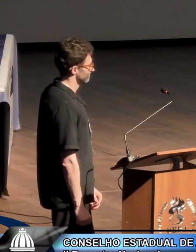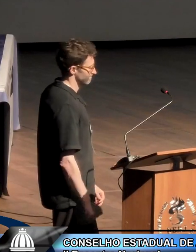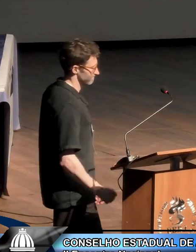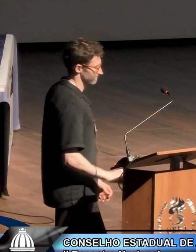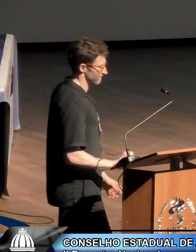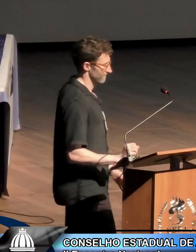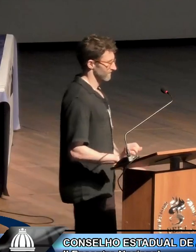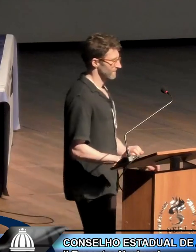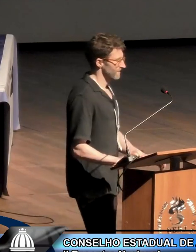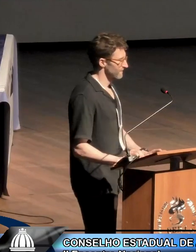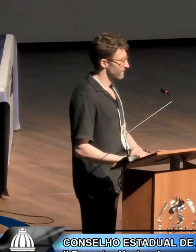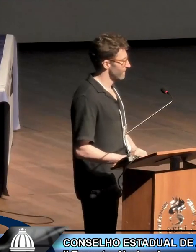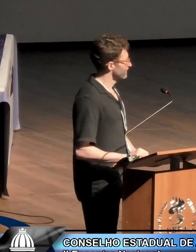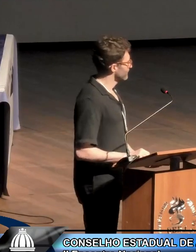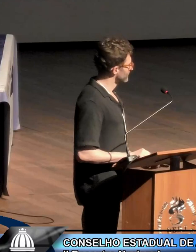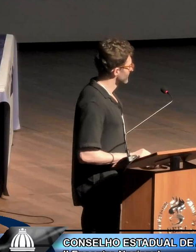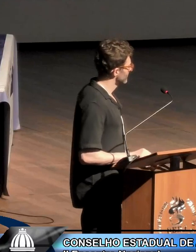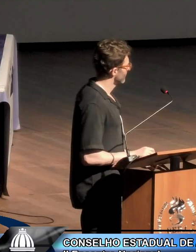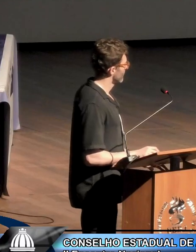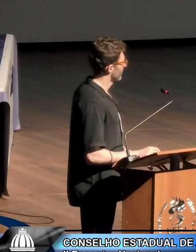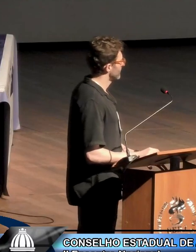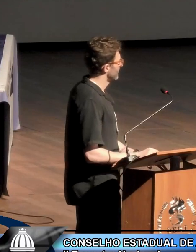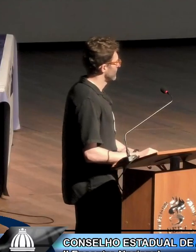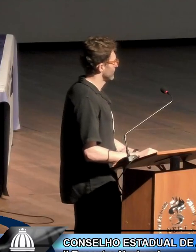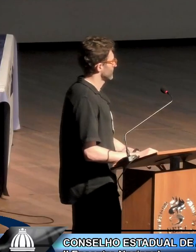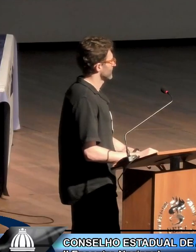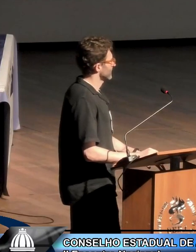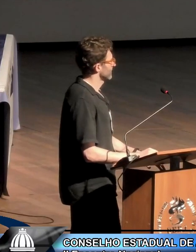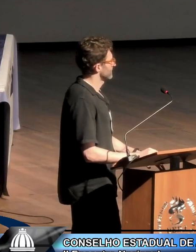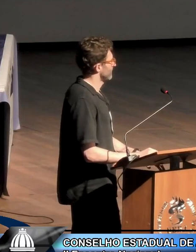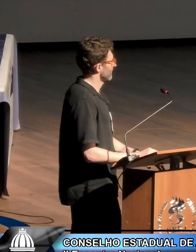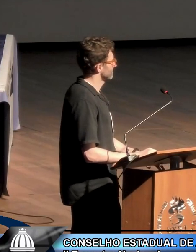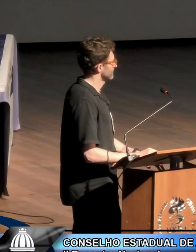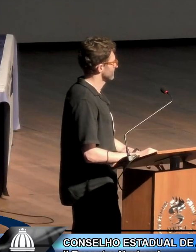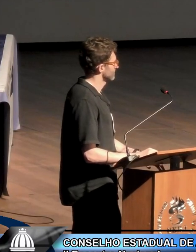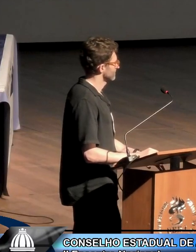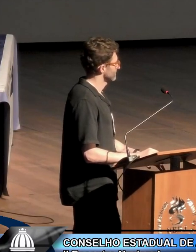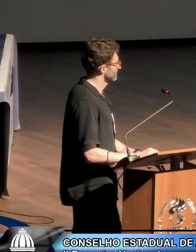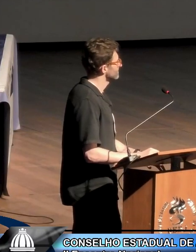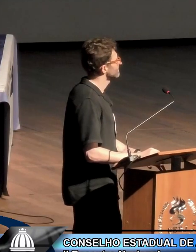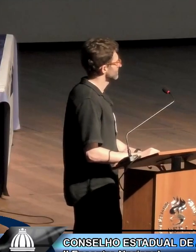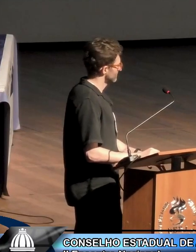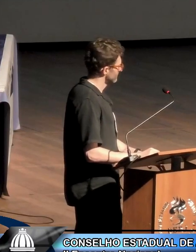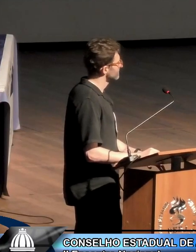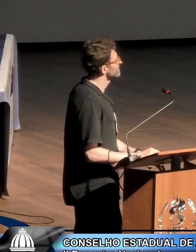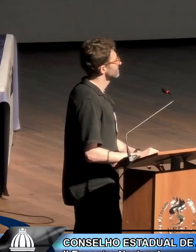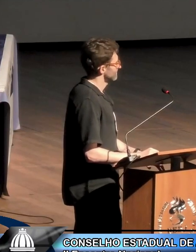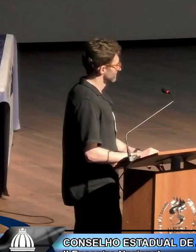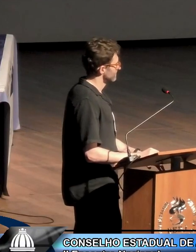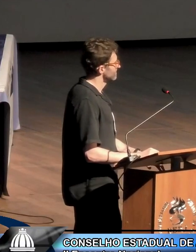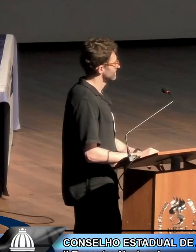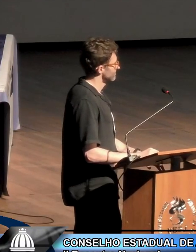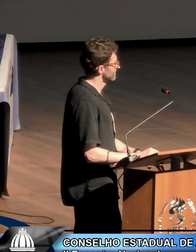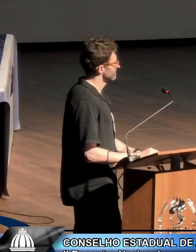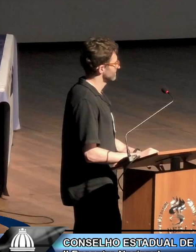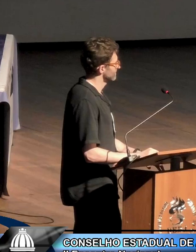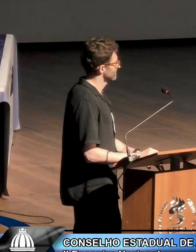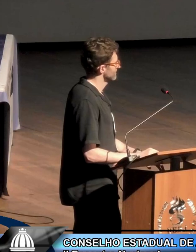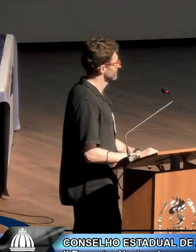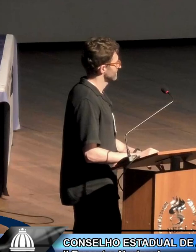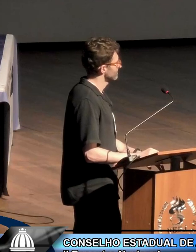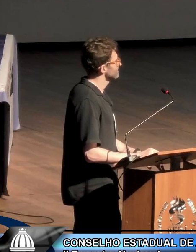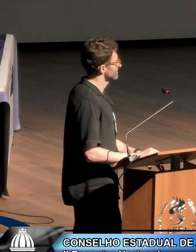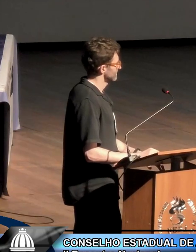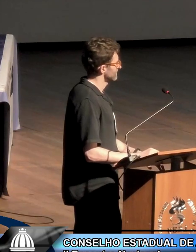a Fernanda relata que em alguns localidades têm estudantes afastados da escola ou